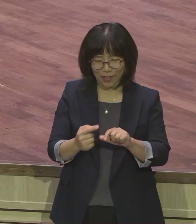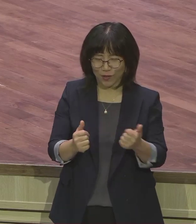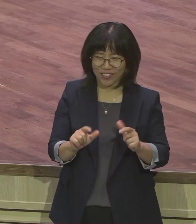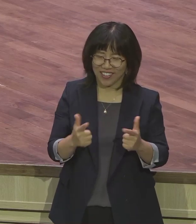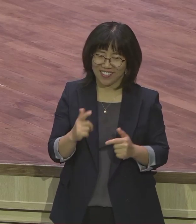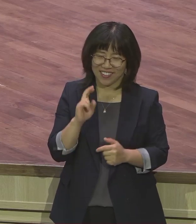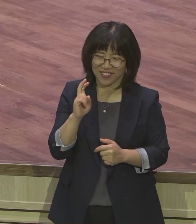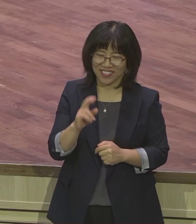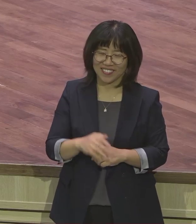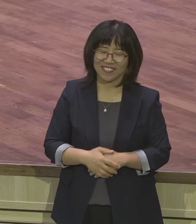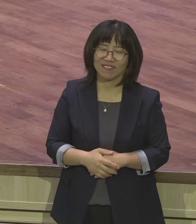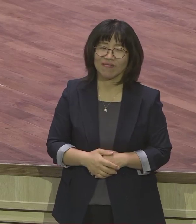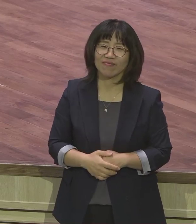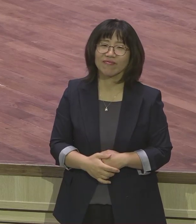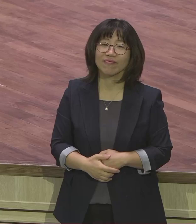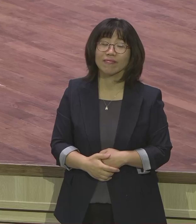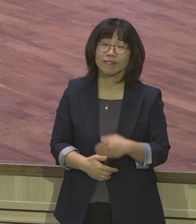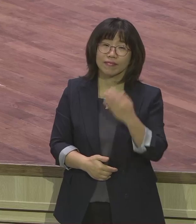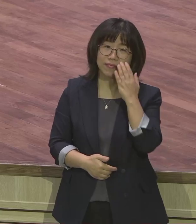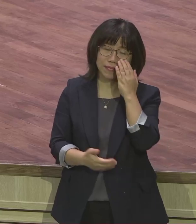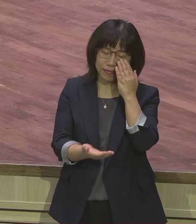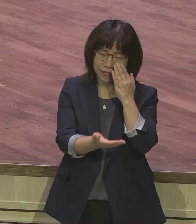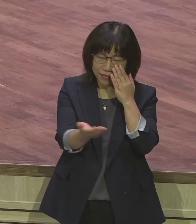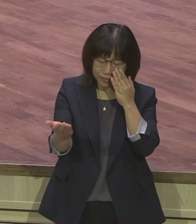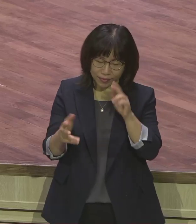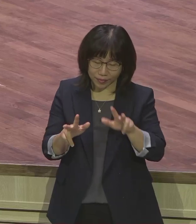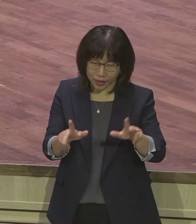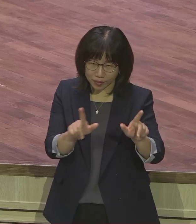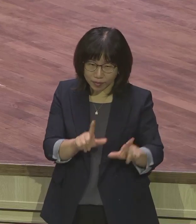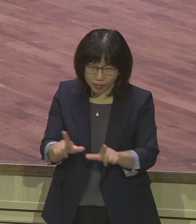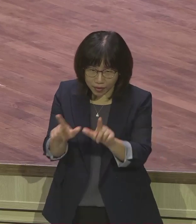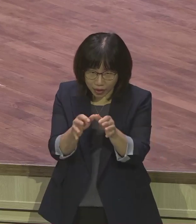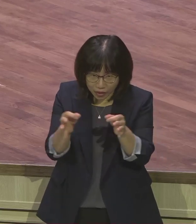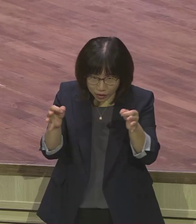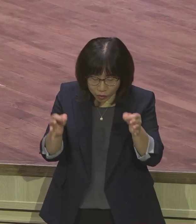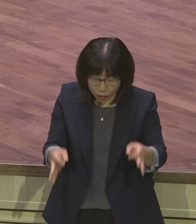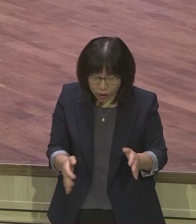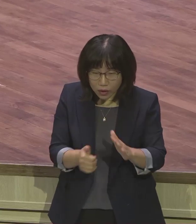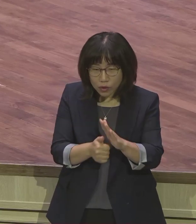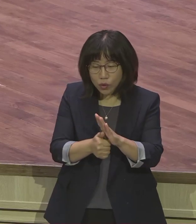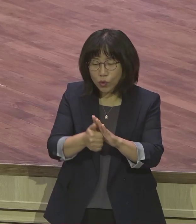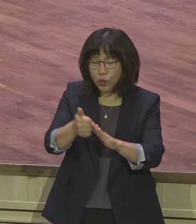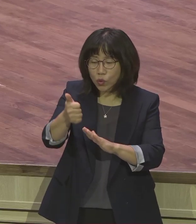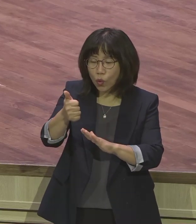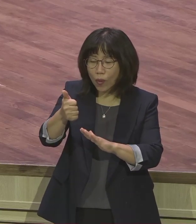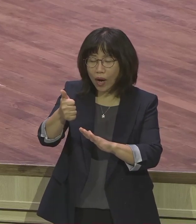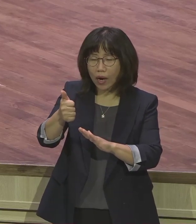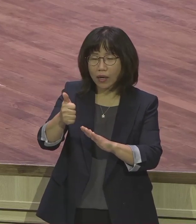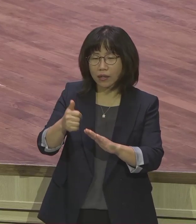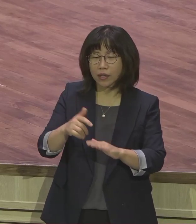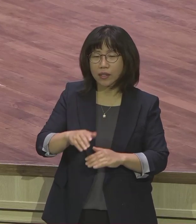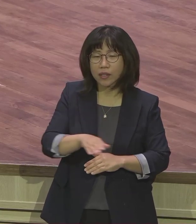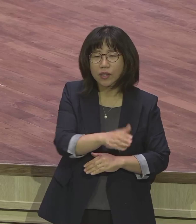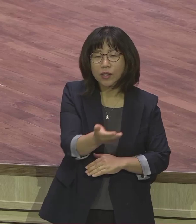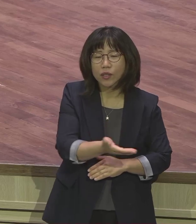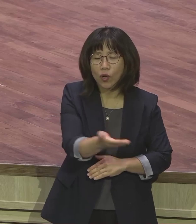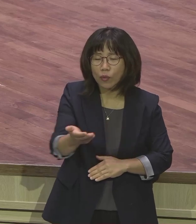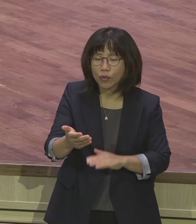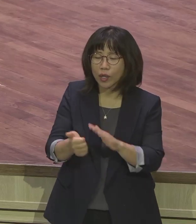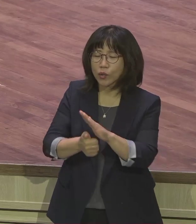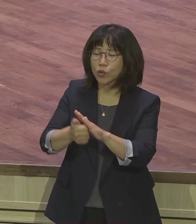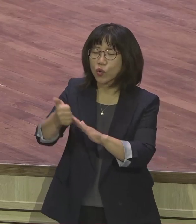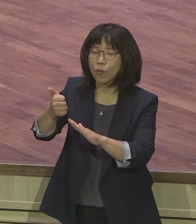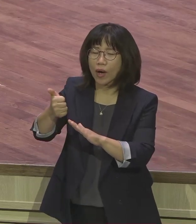여러분이요 이렇게 이 땅에 살면서요 소망을 어디에 둬야 되느냐 하나님의 나라 두시기 바랍니다